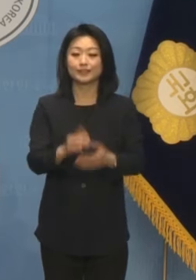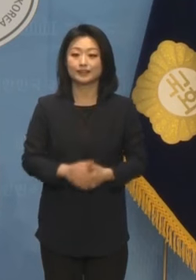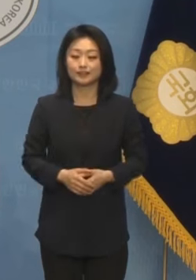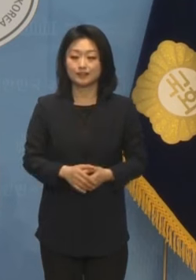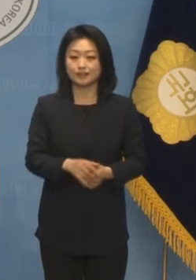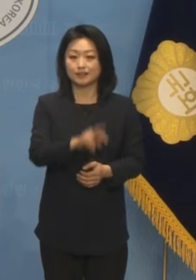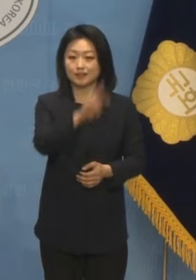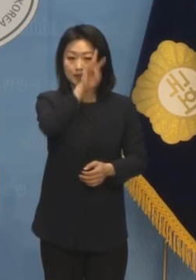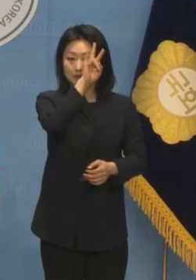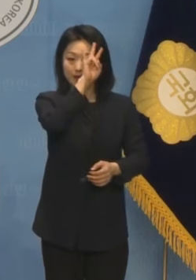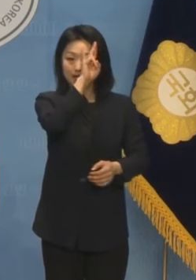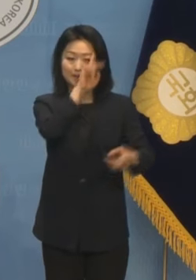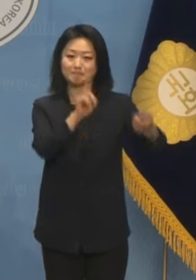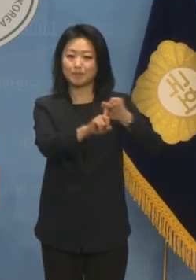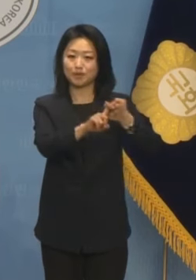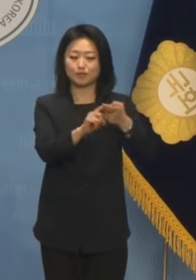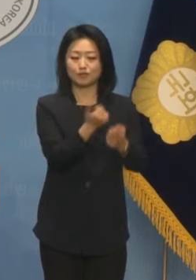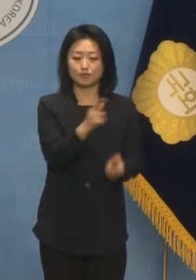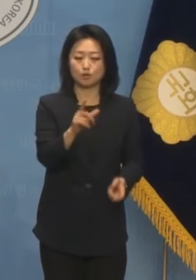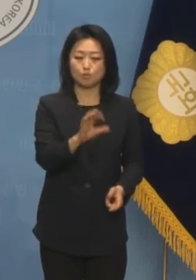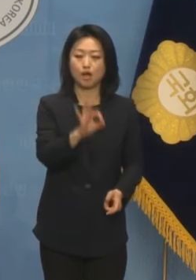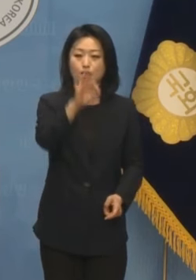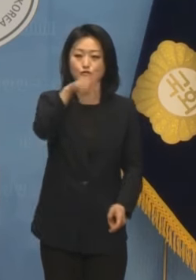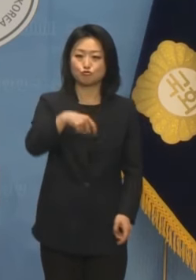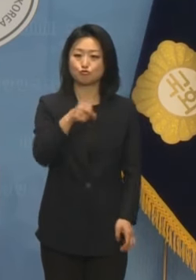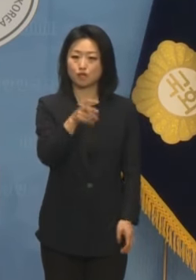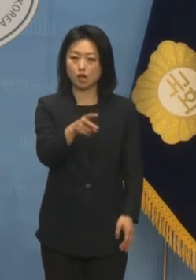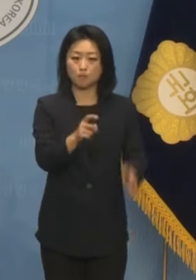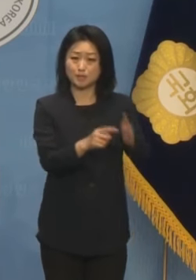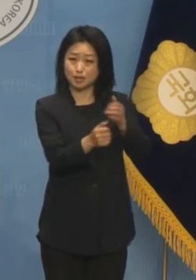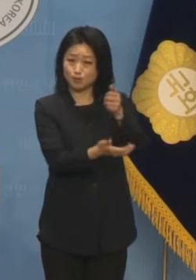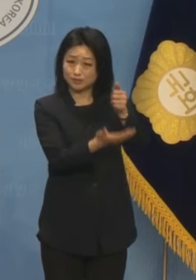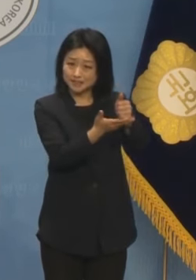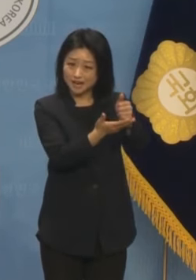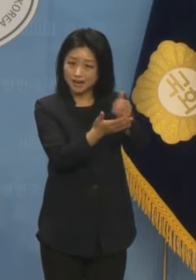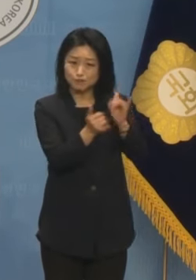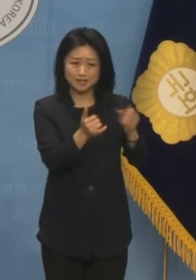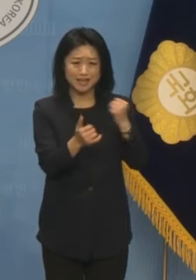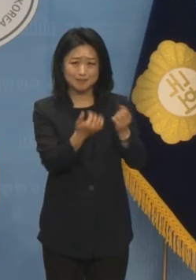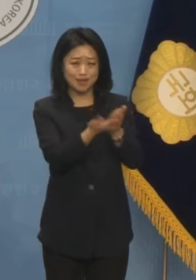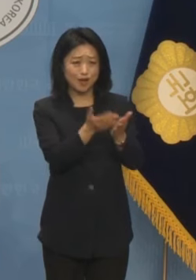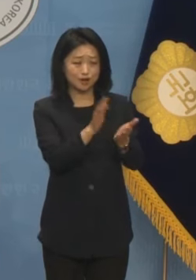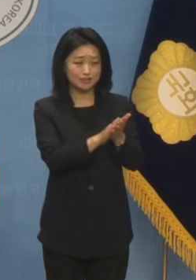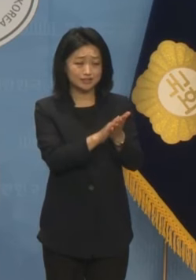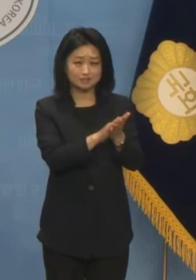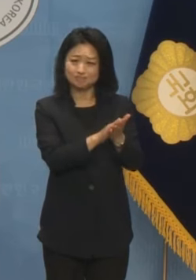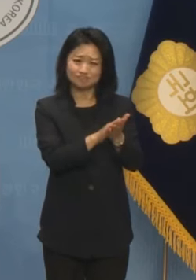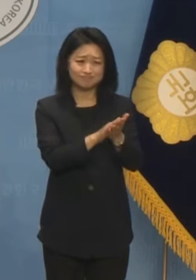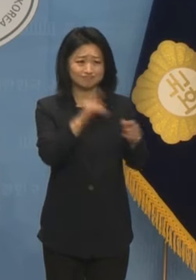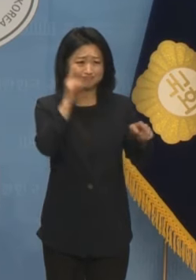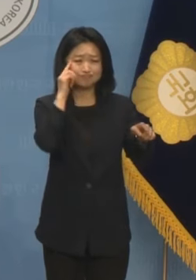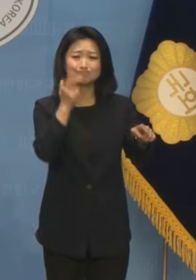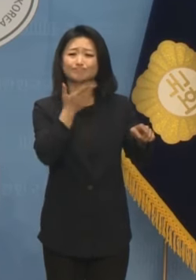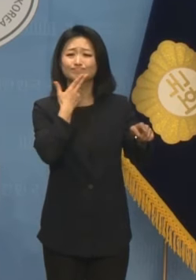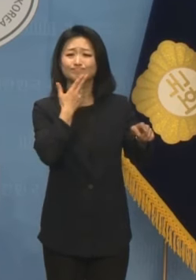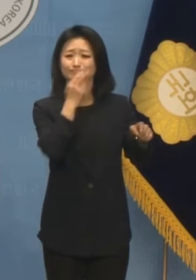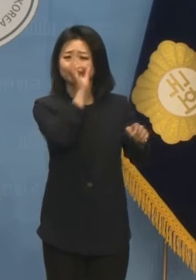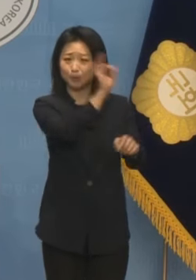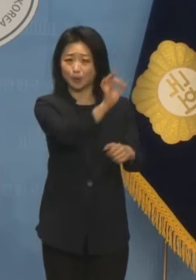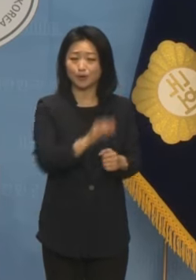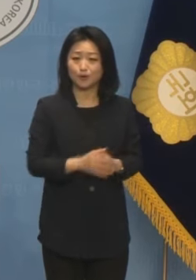친박 황우여 비대위원장, 국민의힘은 혁신할 의지가 없습니까?